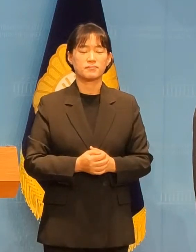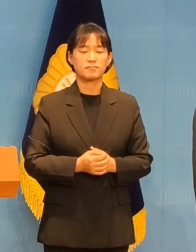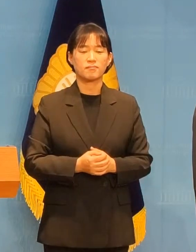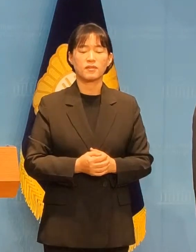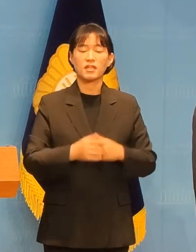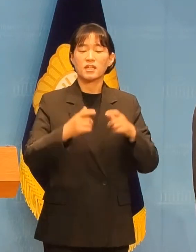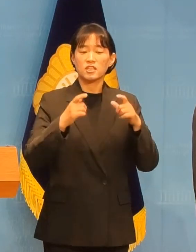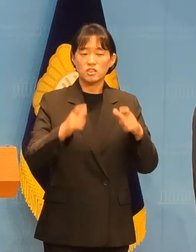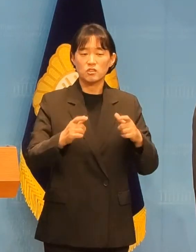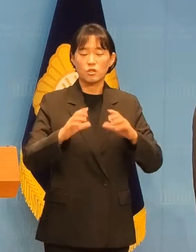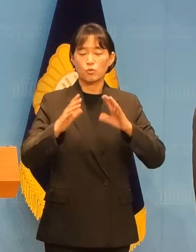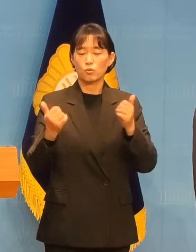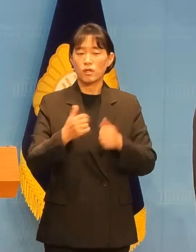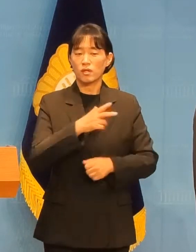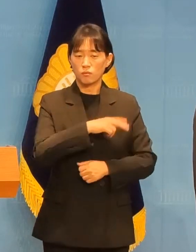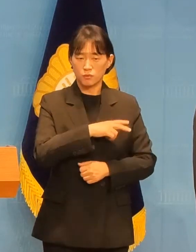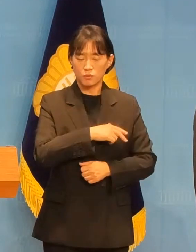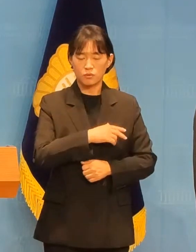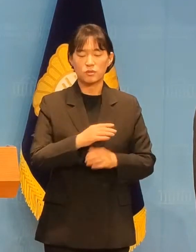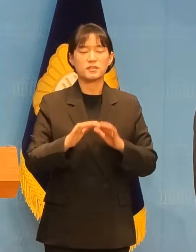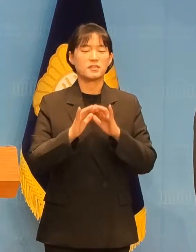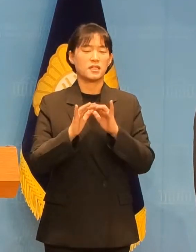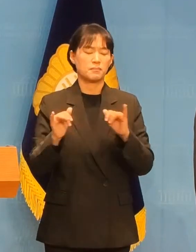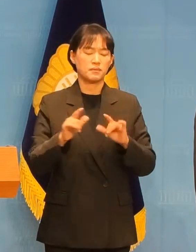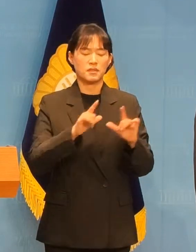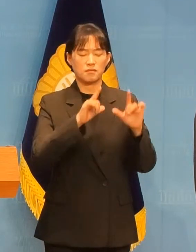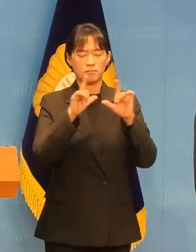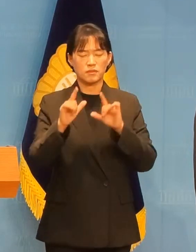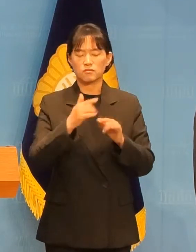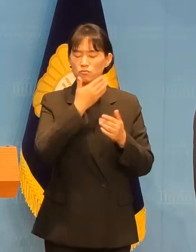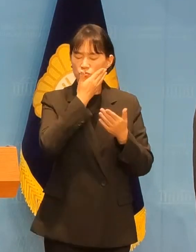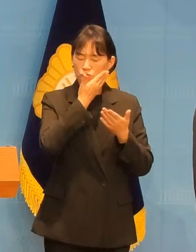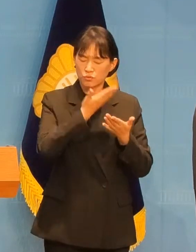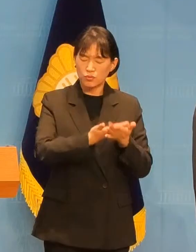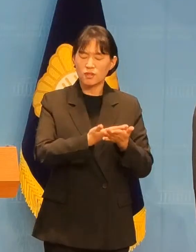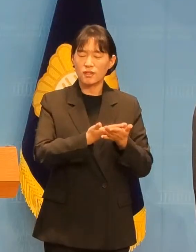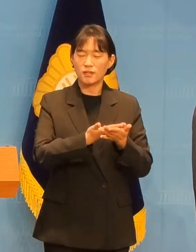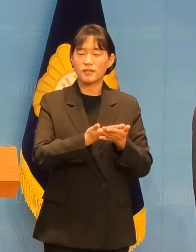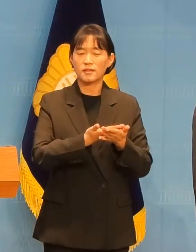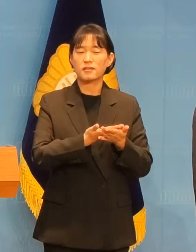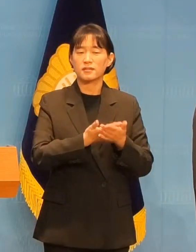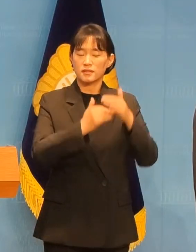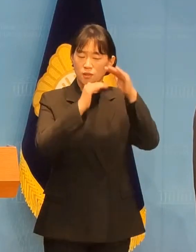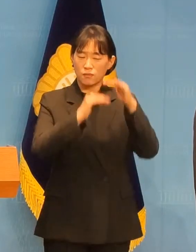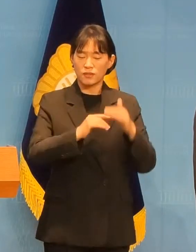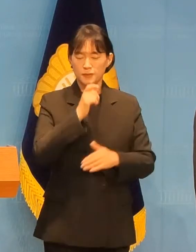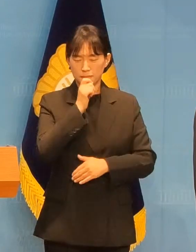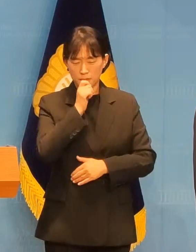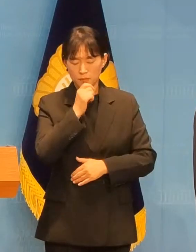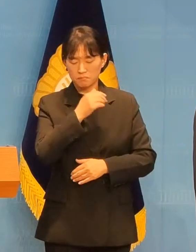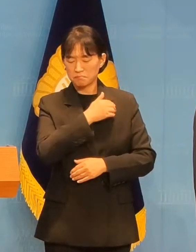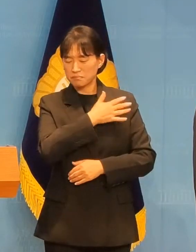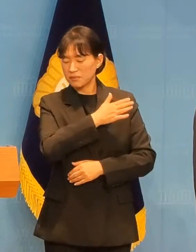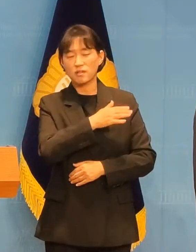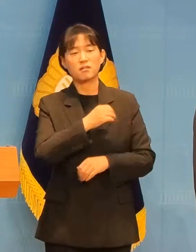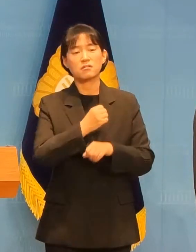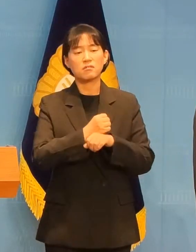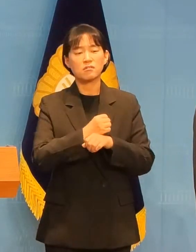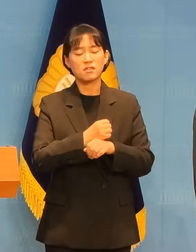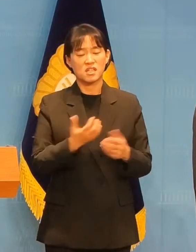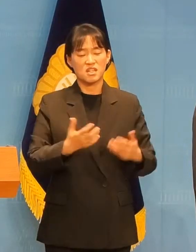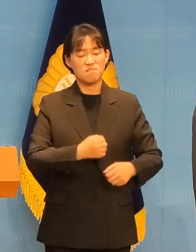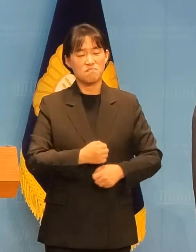지역 국회의원으로서 주민의 삶과 직결된 이 중대한 사안에 침묵하거나 방관하는 것은